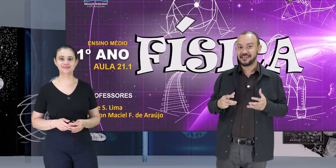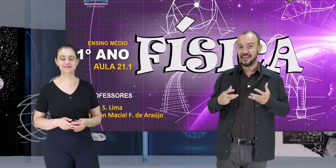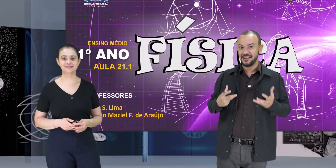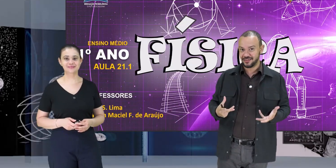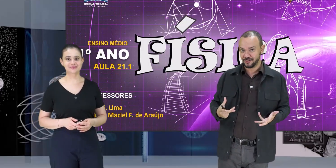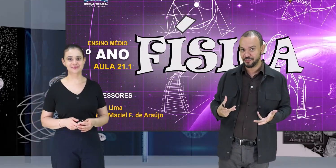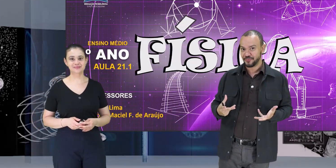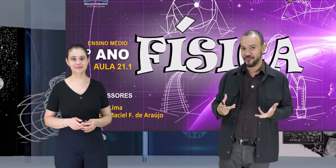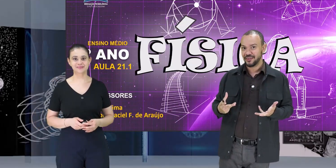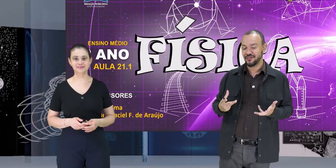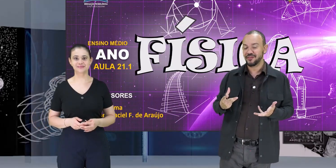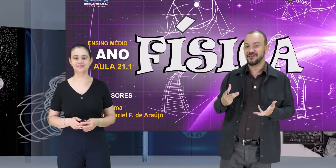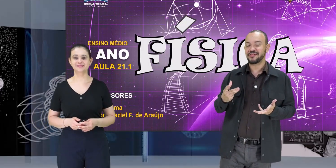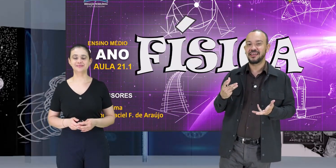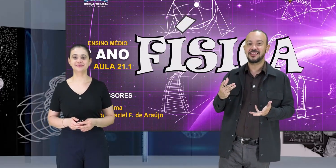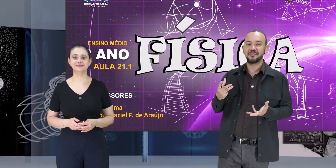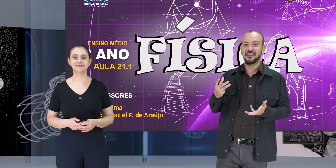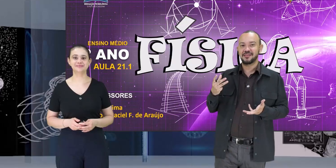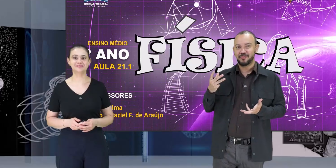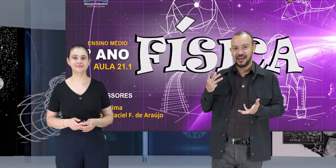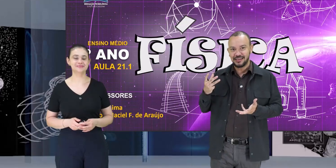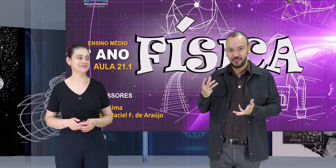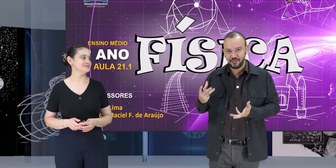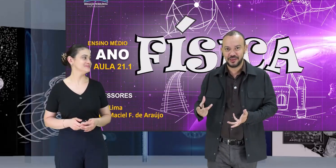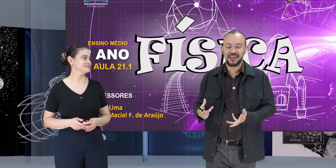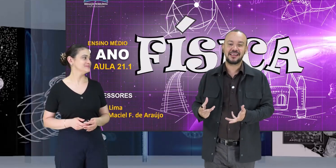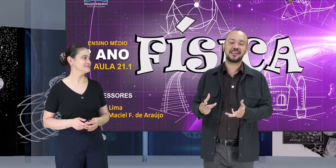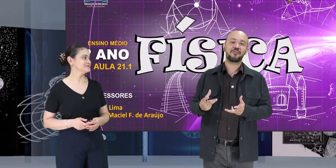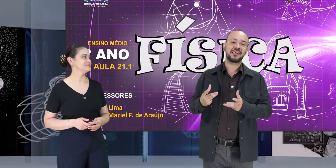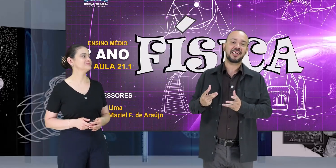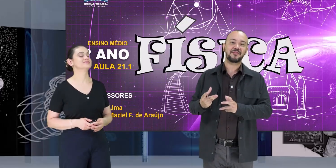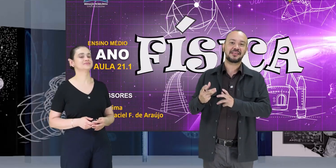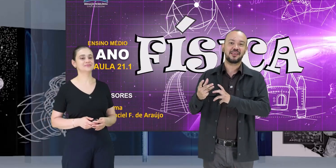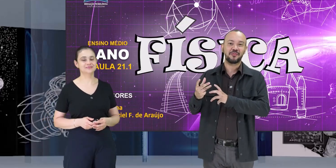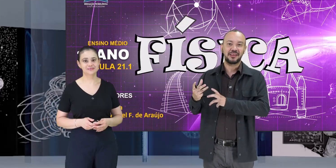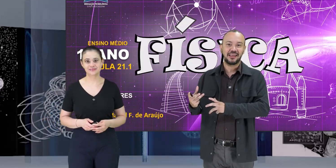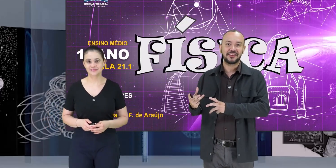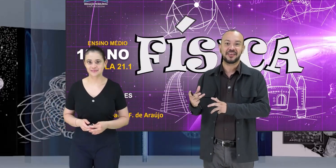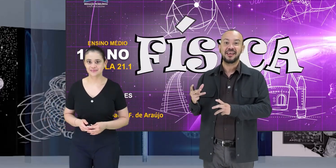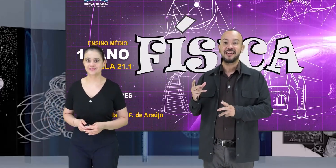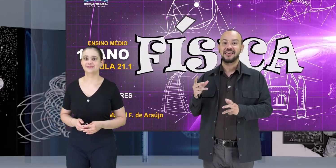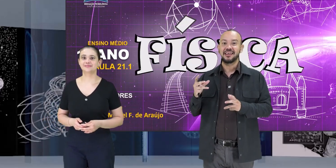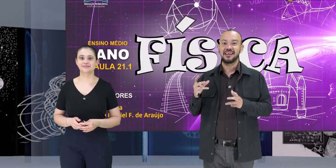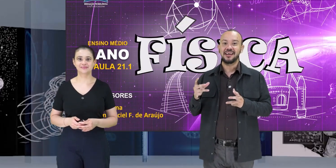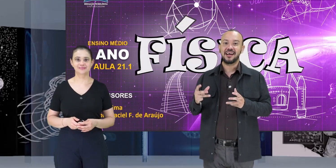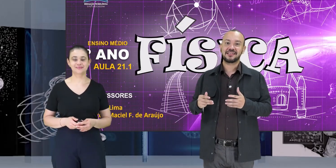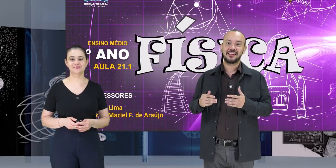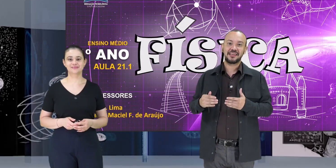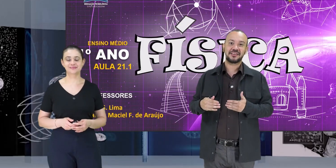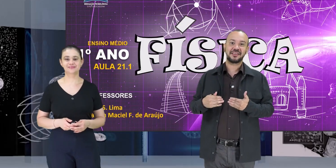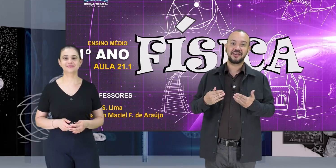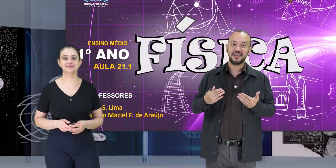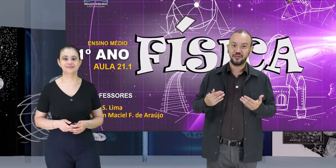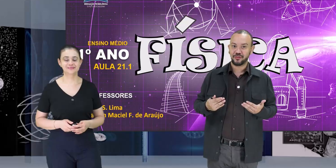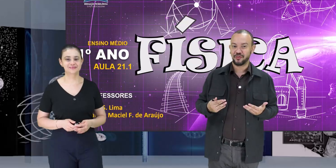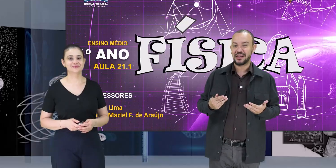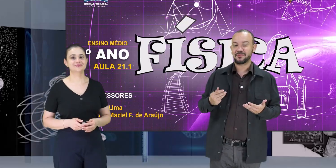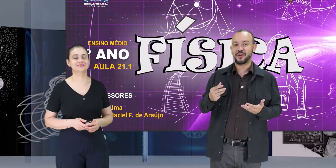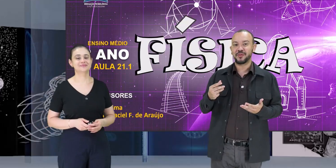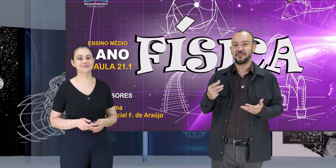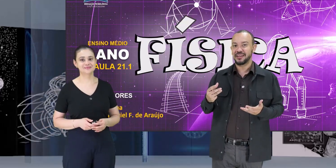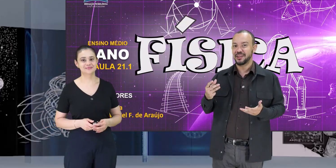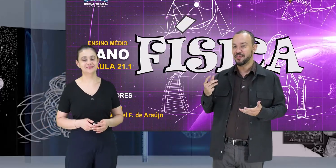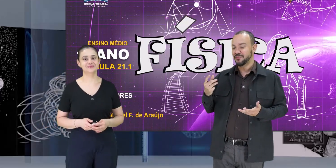ser inserido num dos conhecimentos mais primordiais e aplicáveis da humanidade, que é as leis de Newton,